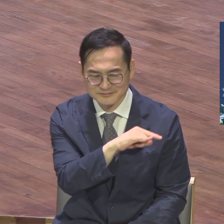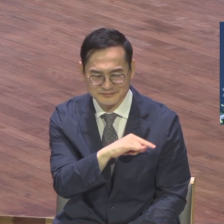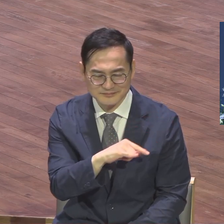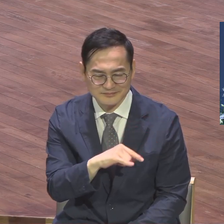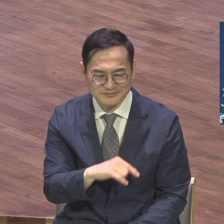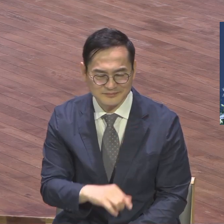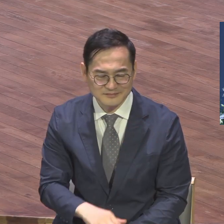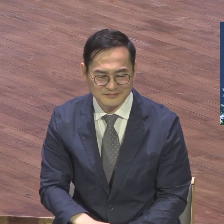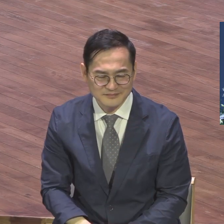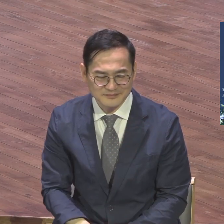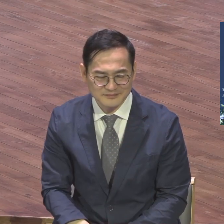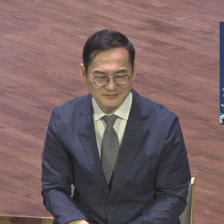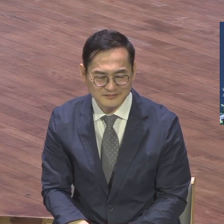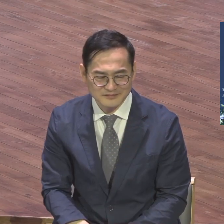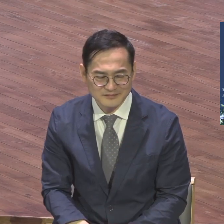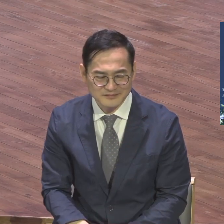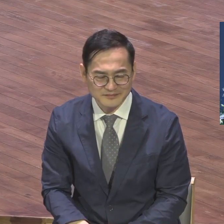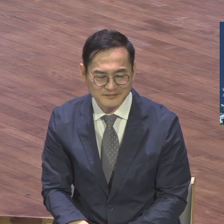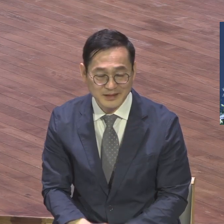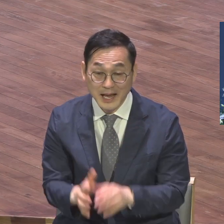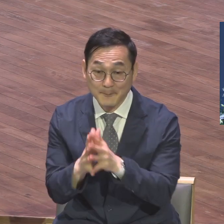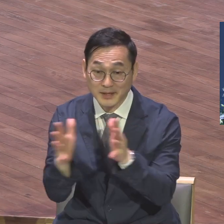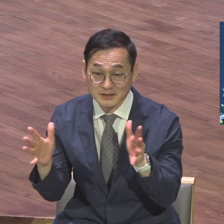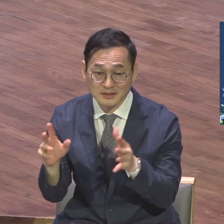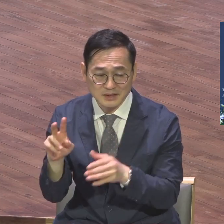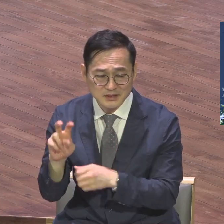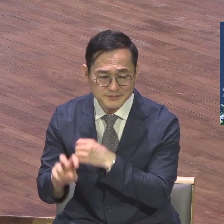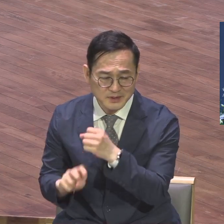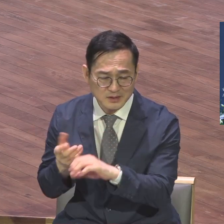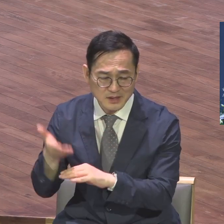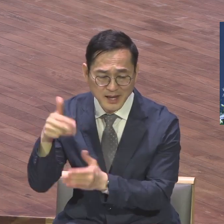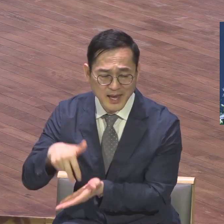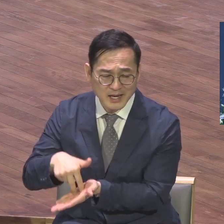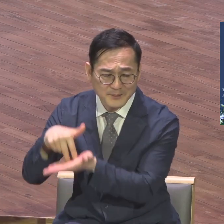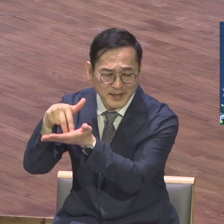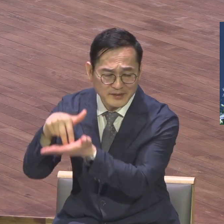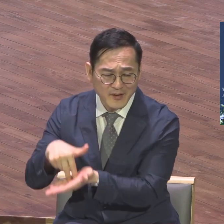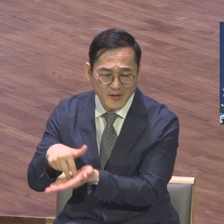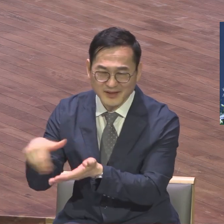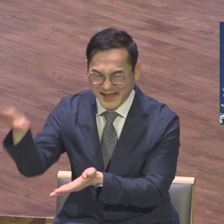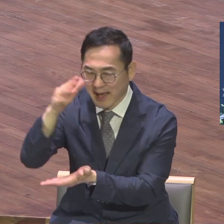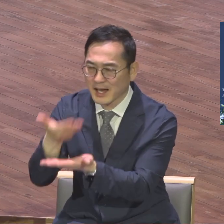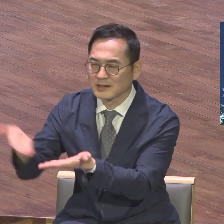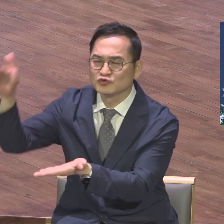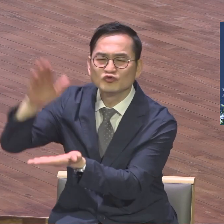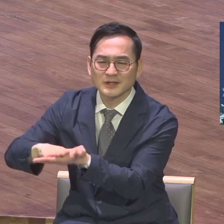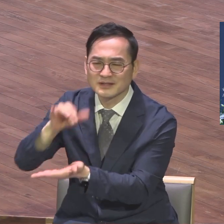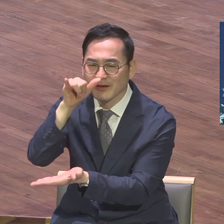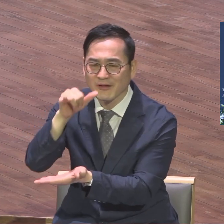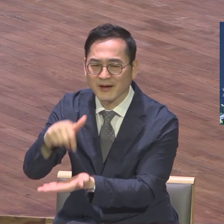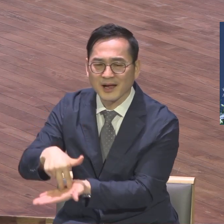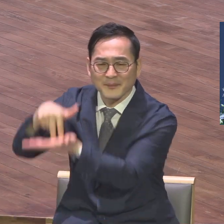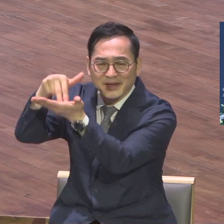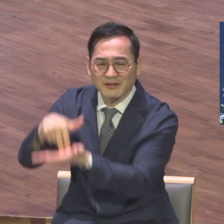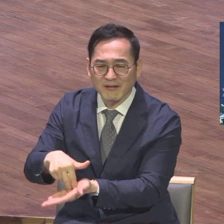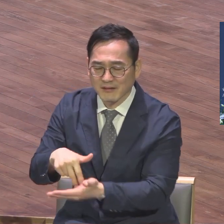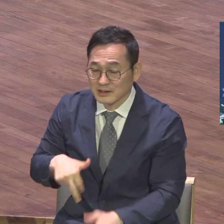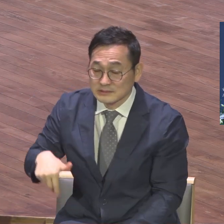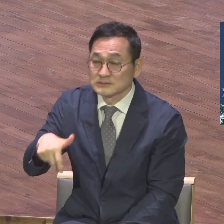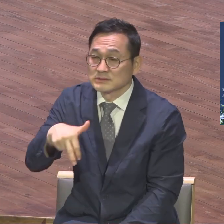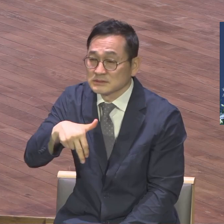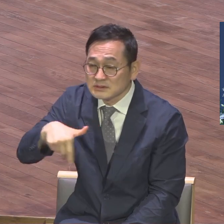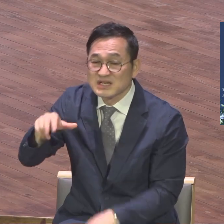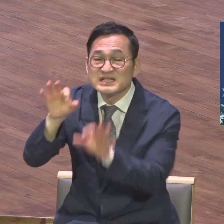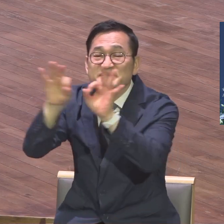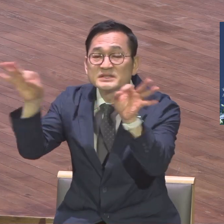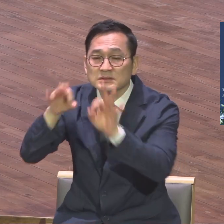사는 아파트가 한 20년 넘어가지고 아파트 엘리베이터 전체 교체를 한 달 동안 한대요. 그러면서 집사람이